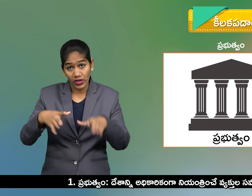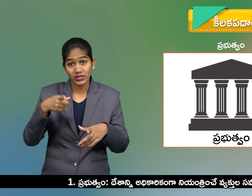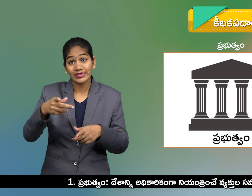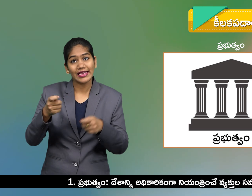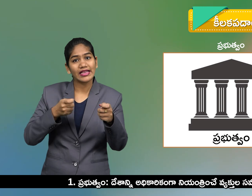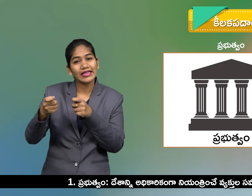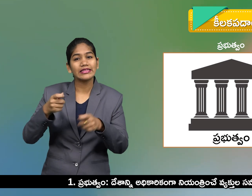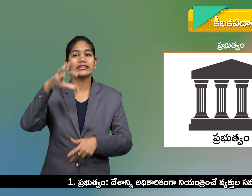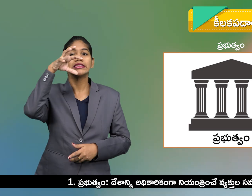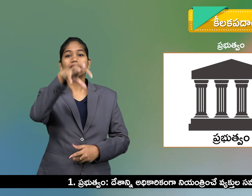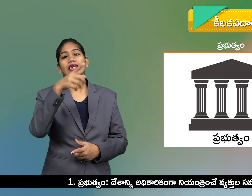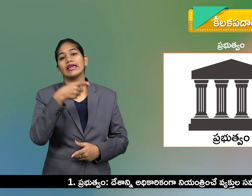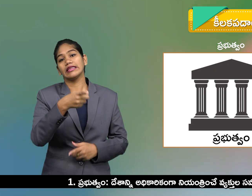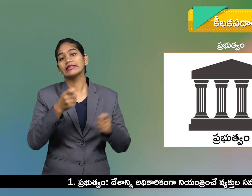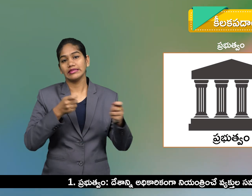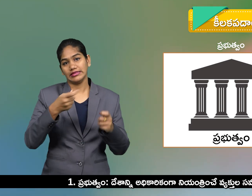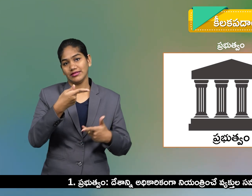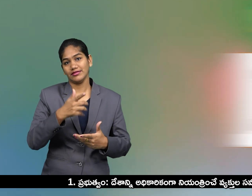సమూహం.